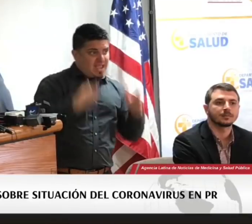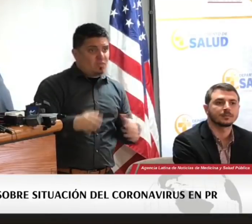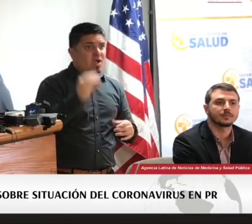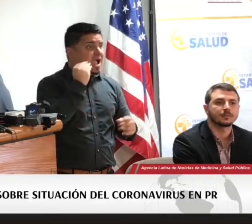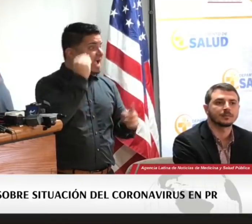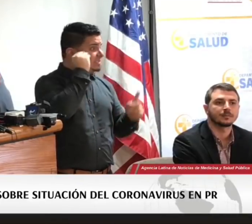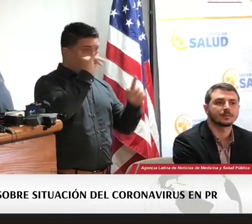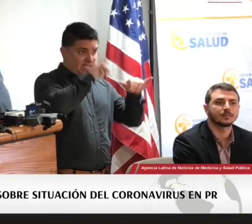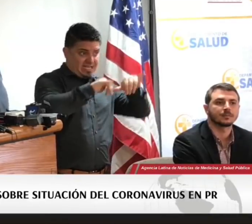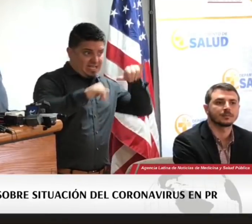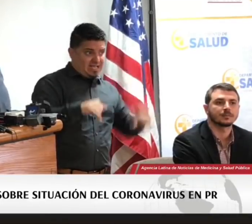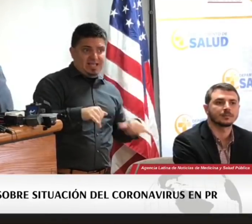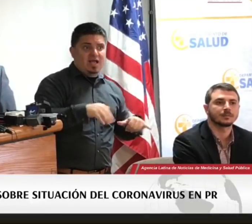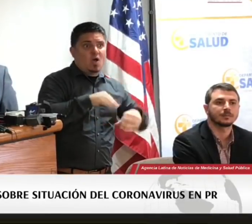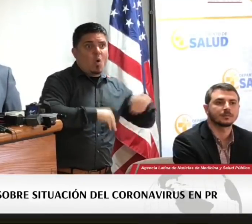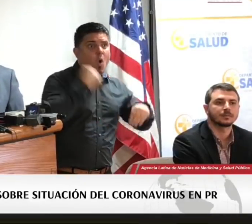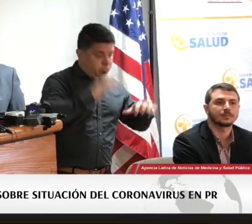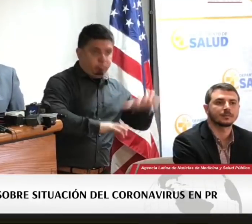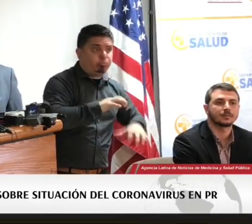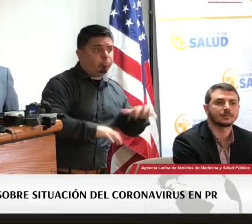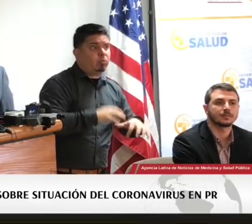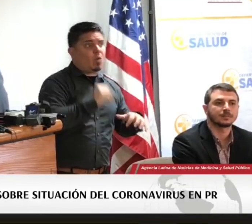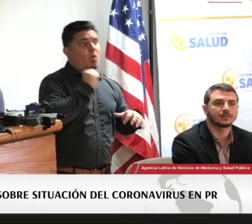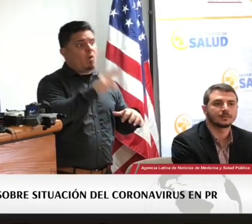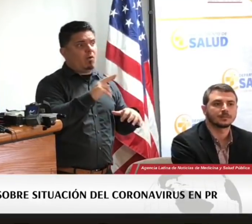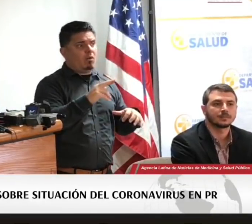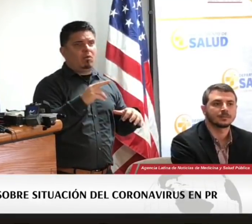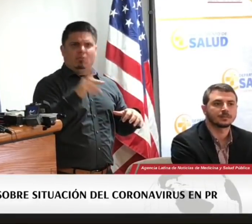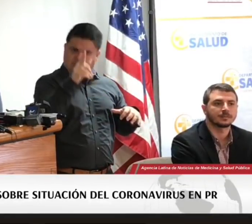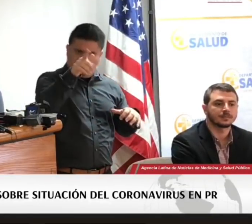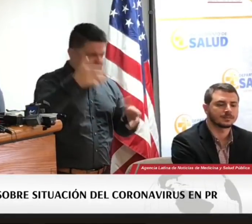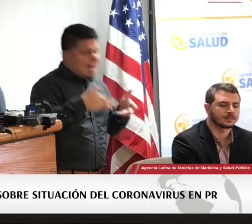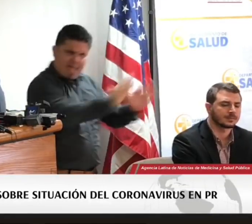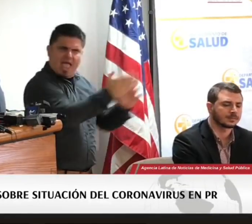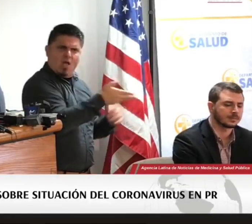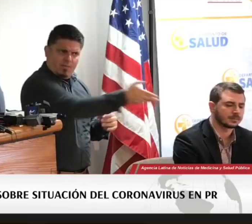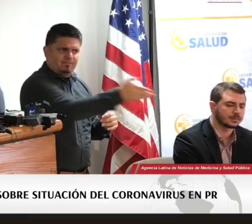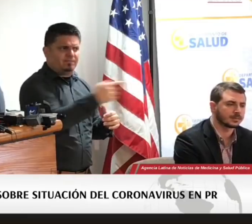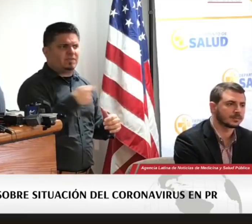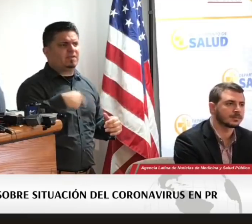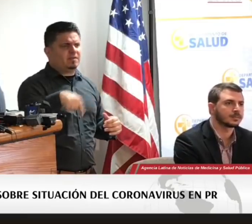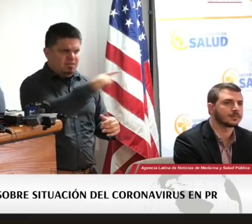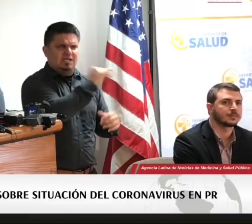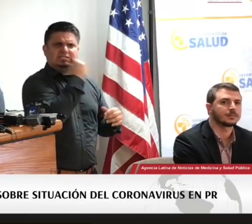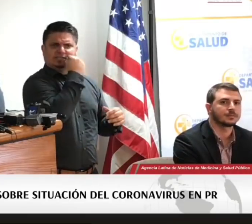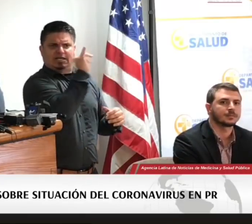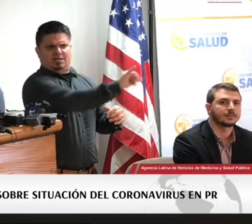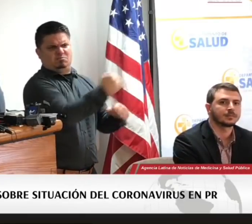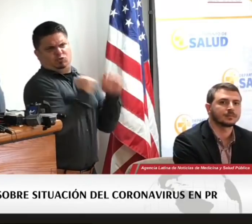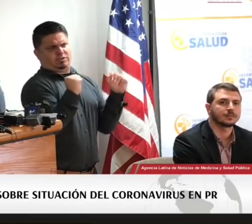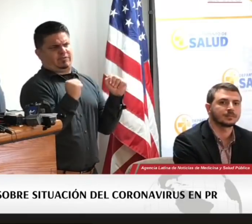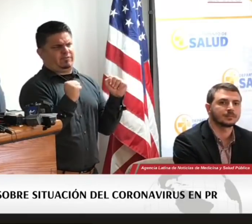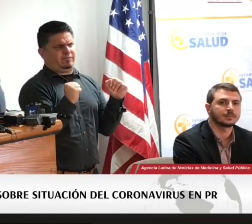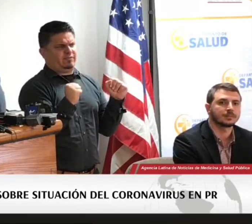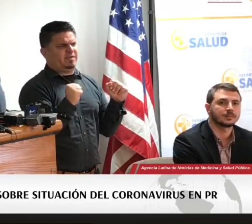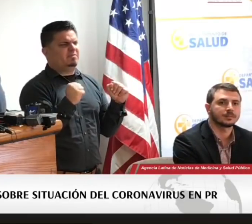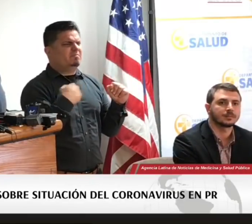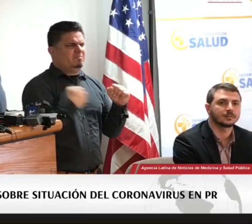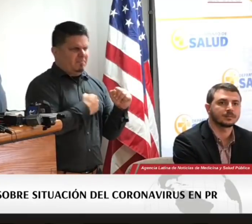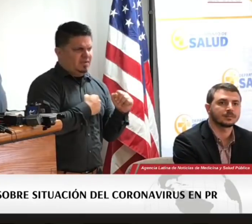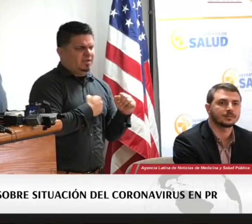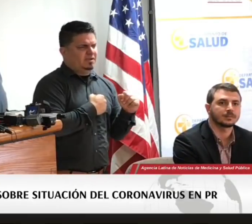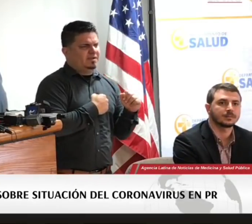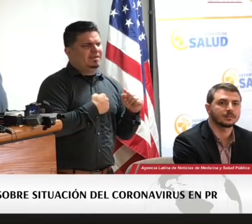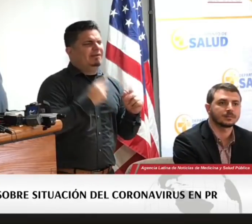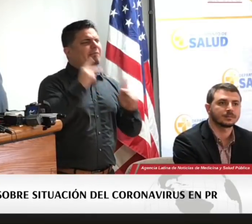casa, permítale que termine en su casa y que continúe haciendo el trabajo desde su casa para que nosotros tengamos la menor persona